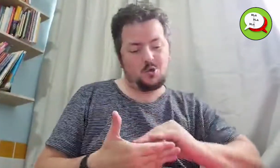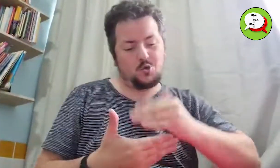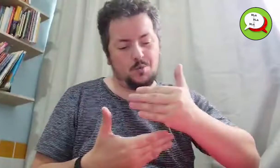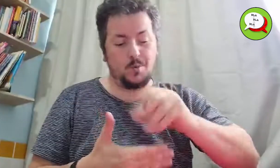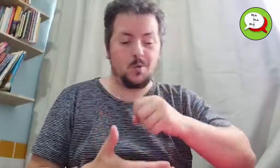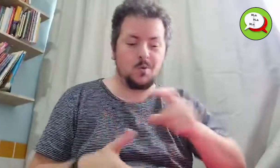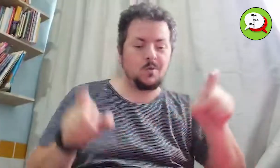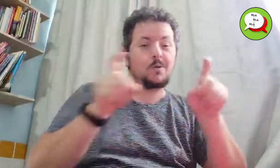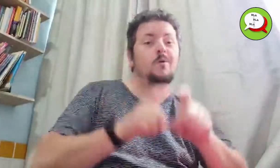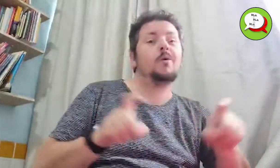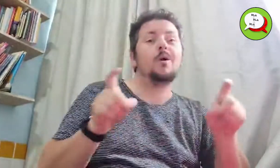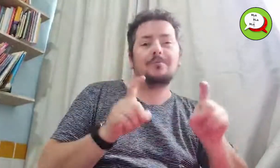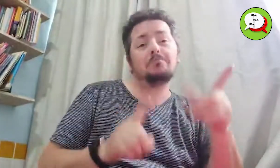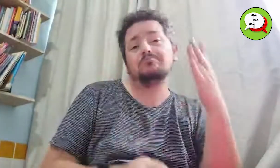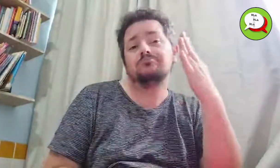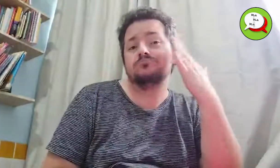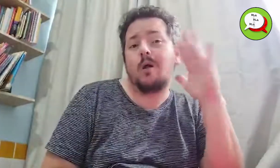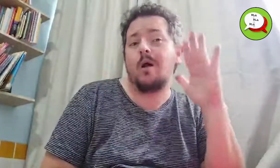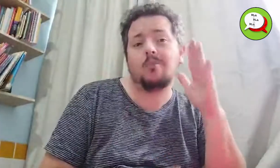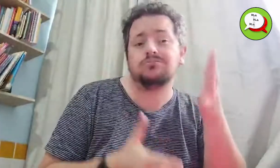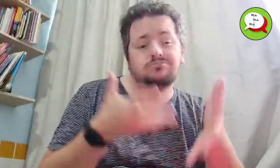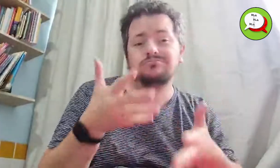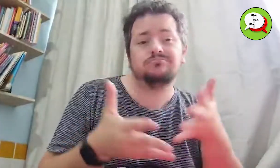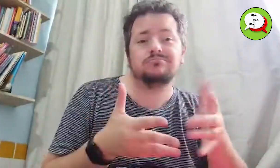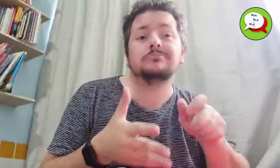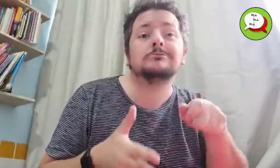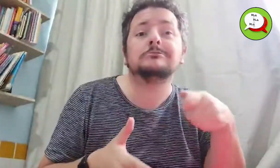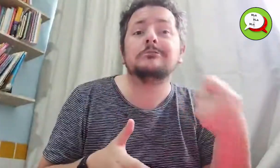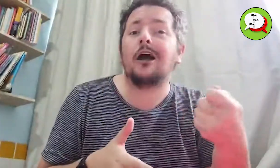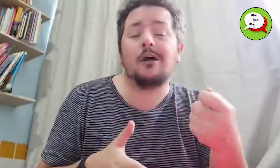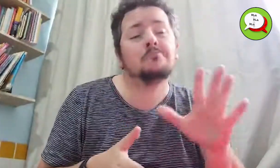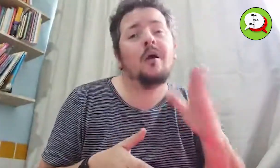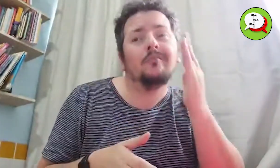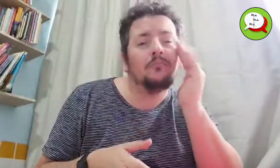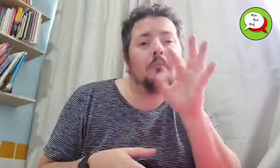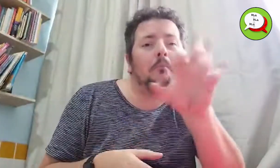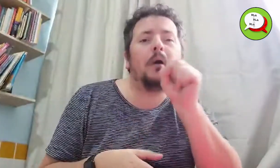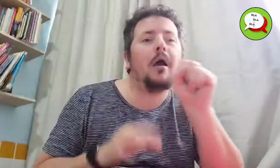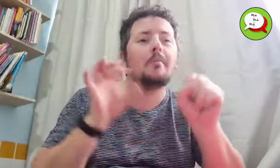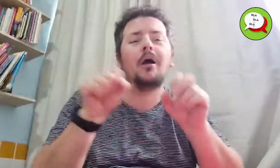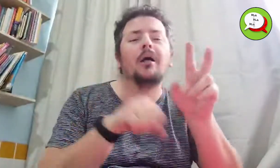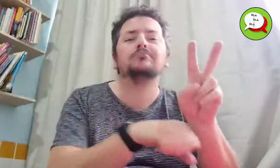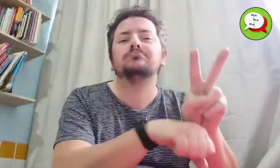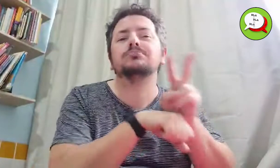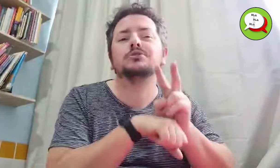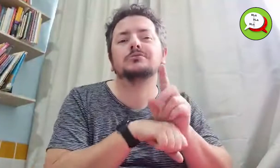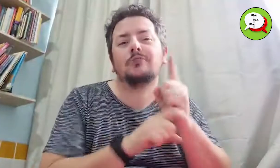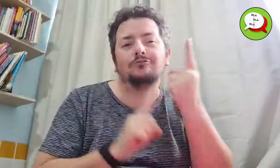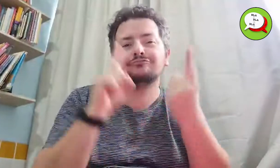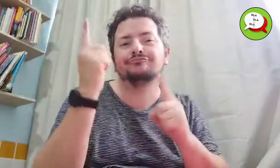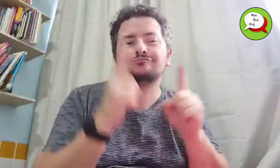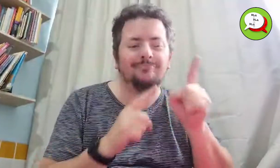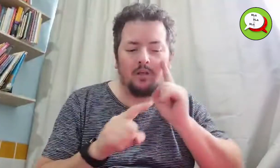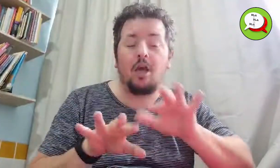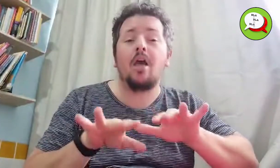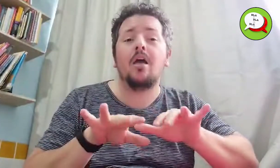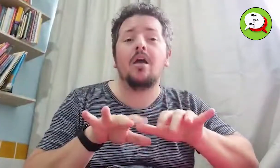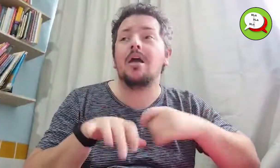para mostrar o concreto aliado ao sinal. Então, eles vão adquirindo através desse